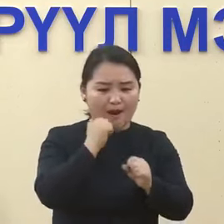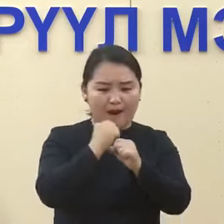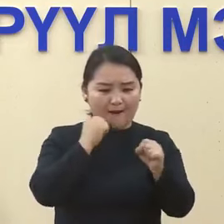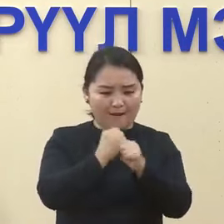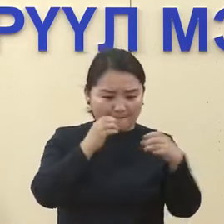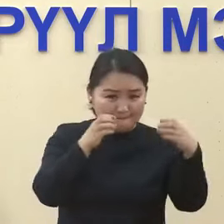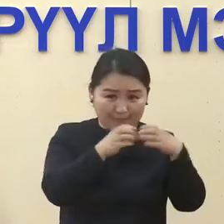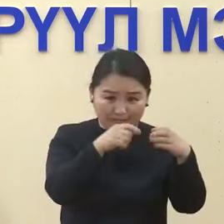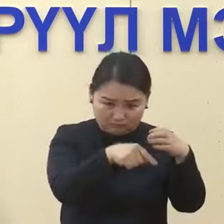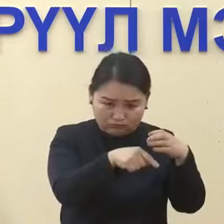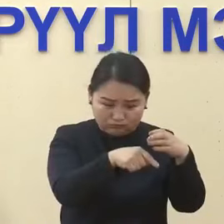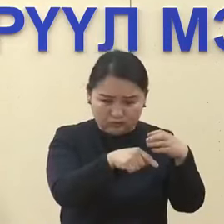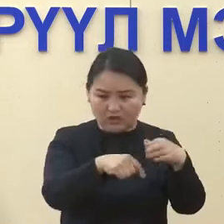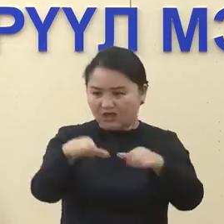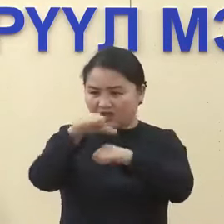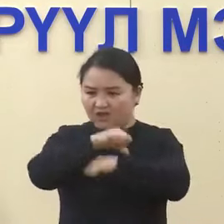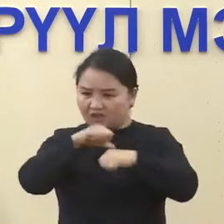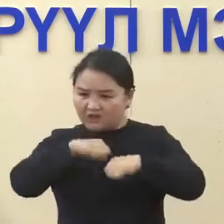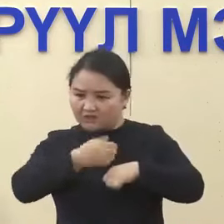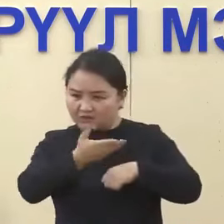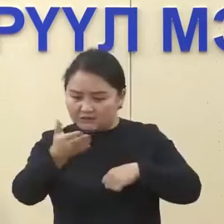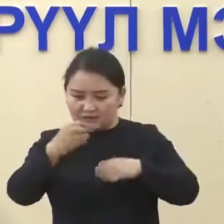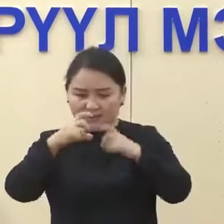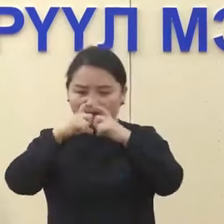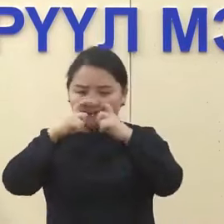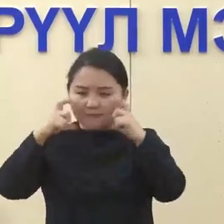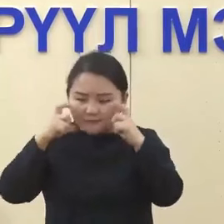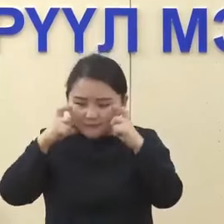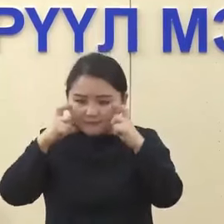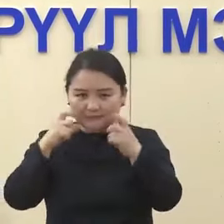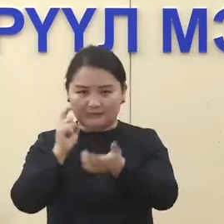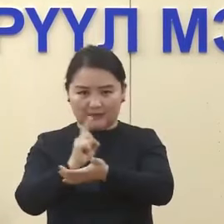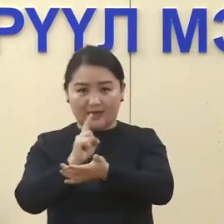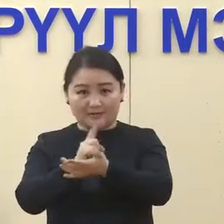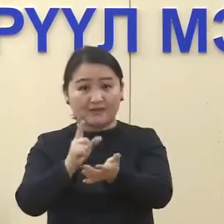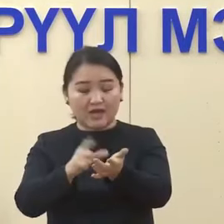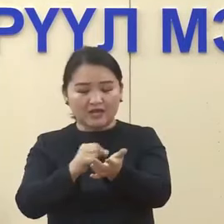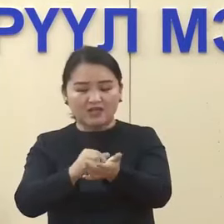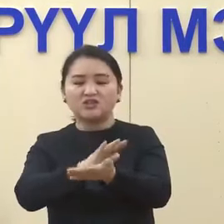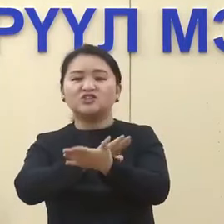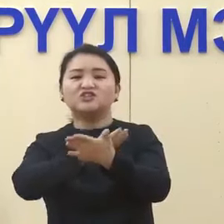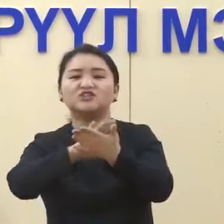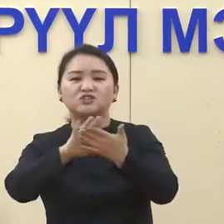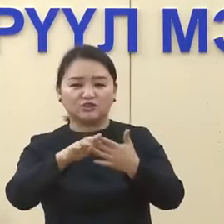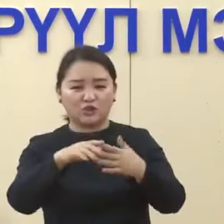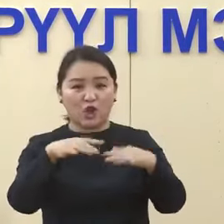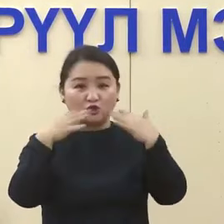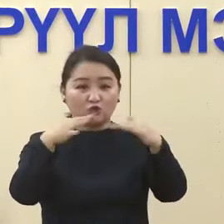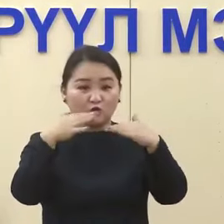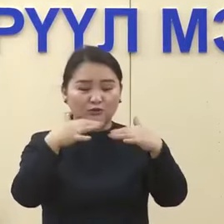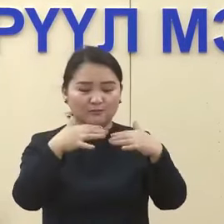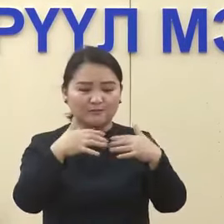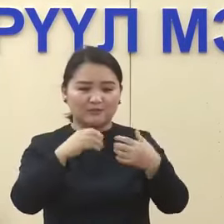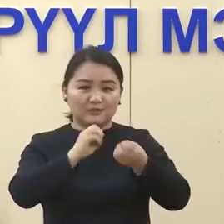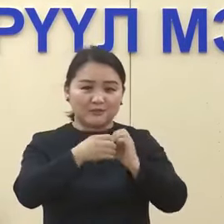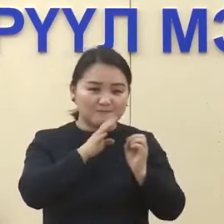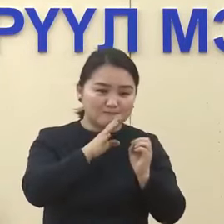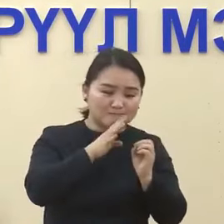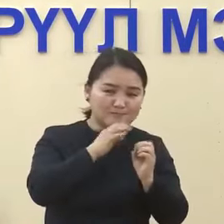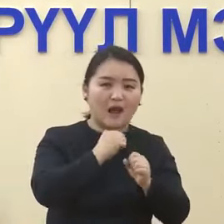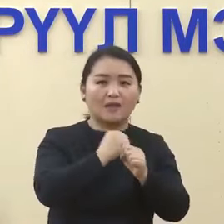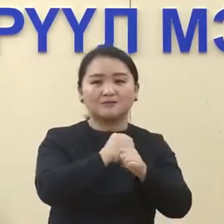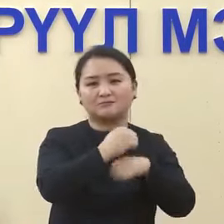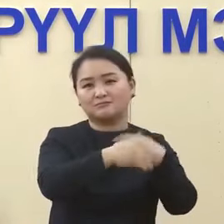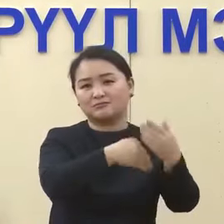багаас иргэдэд амны хаалт зөвлөгөх талаар шинчилсэн зөвлөмж гаргахаар ажиллаж байгаа тухай мэдээлсэн байна.